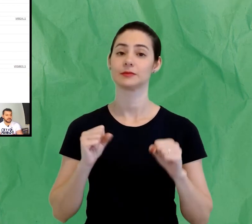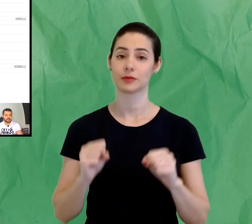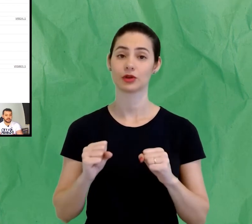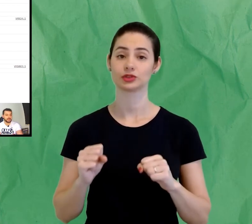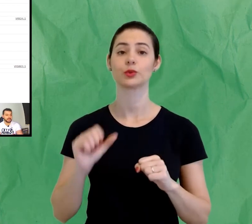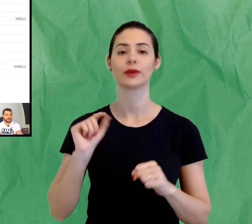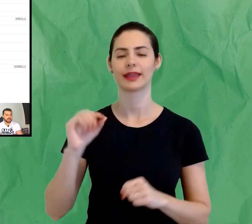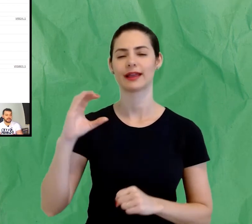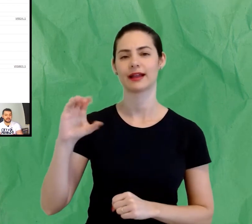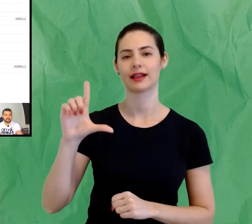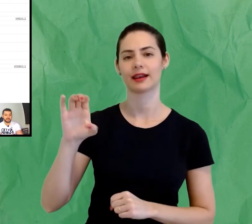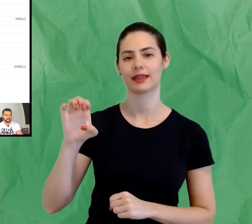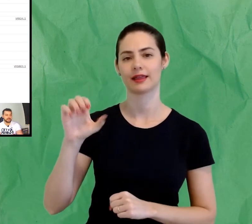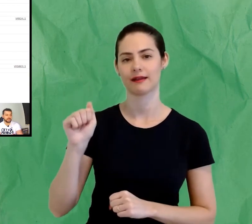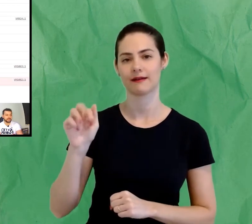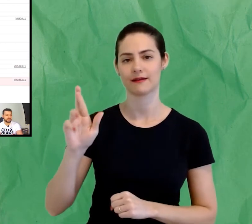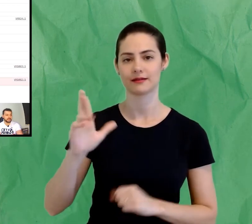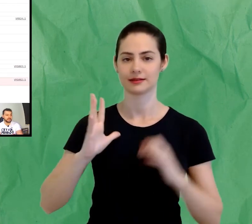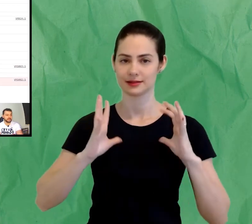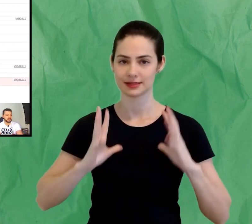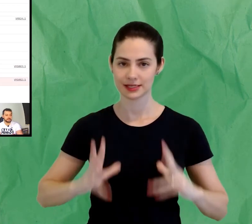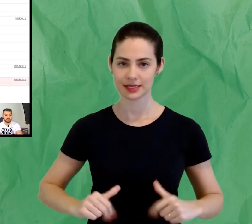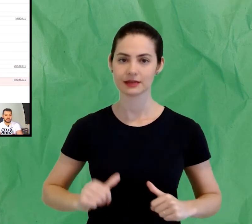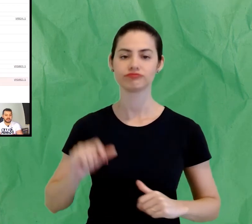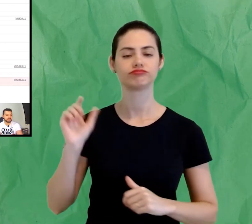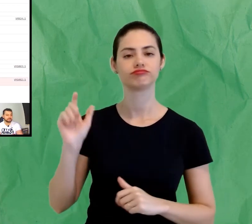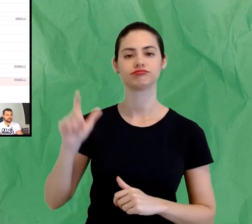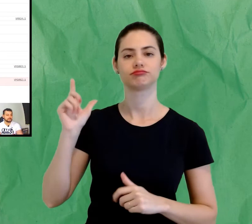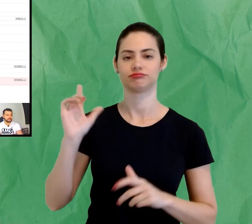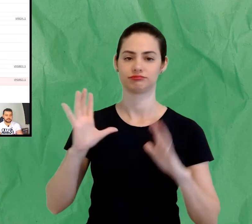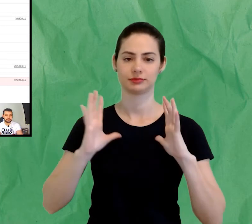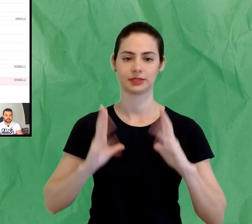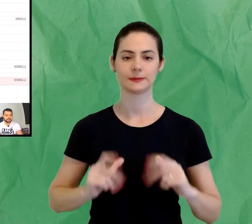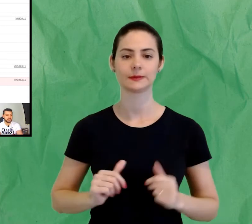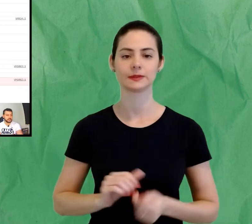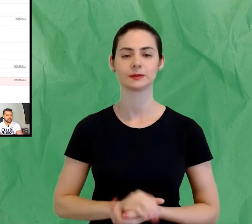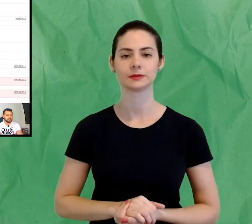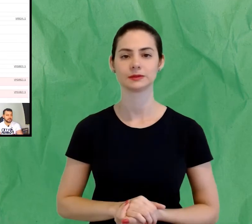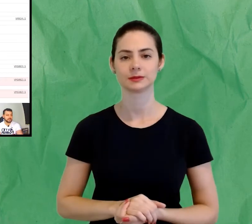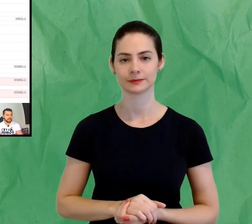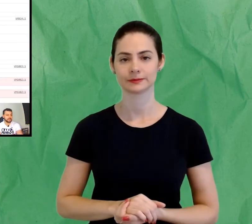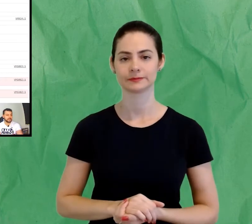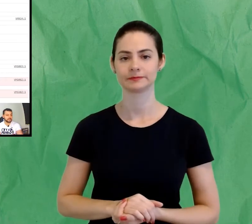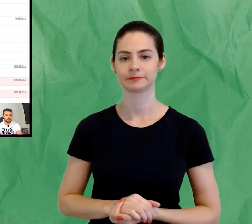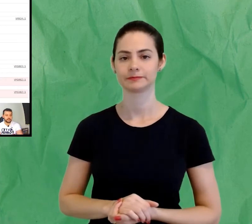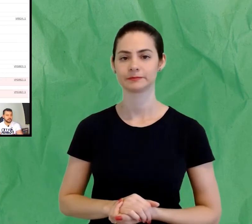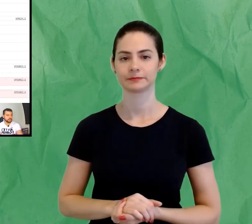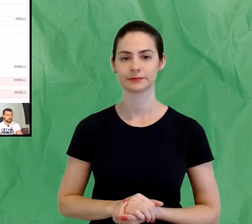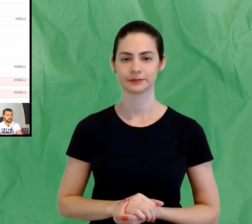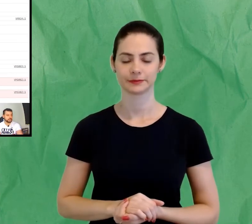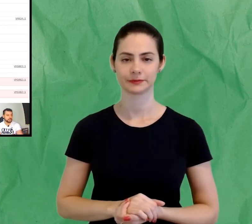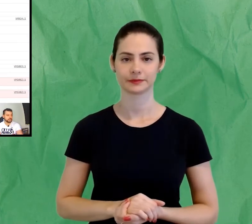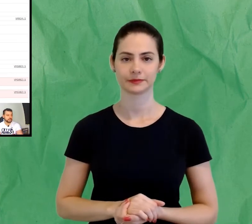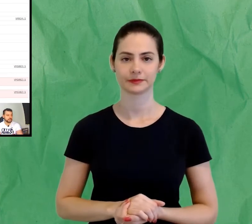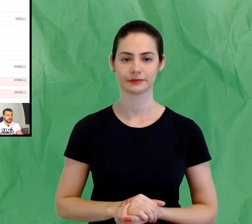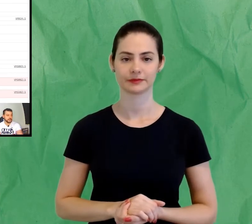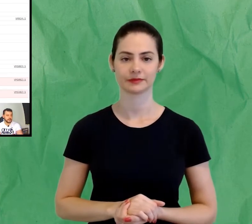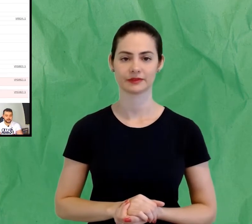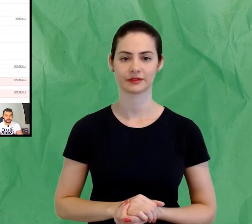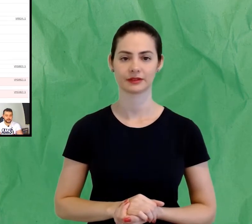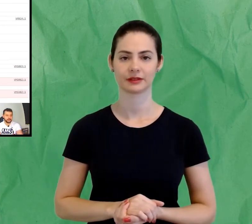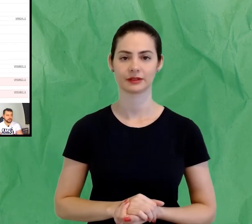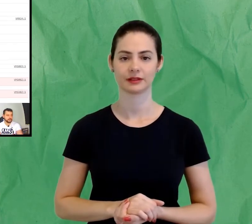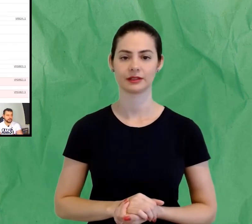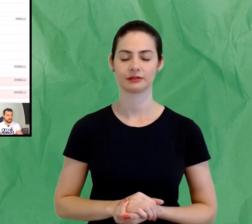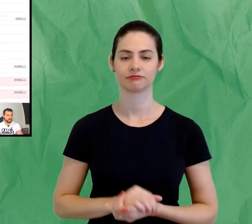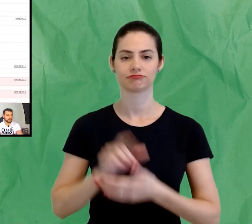clear, né, que é uma verdade uma função, para poder estar limpando aqui o